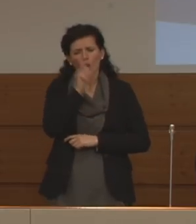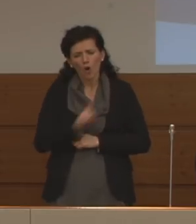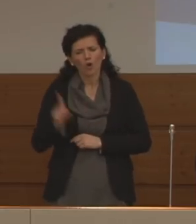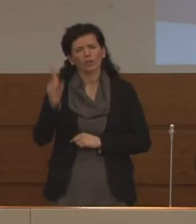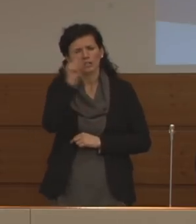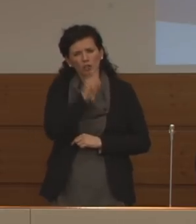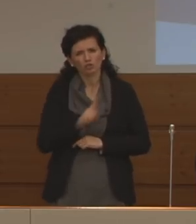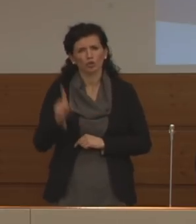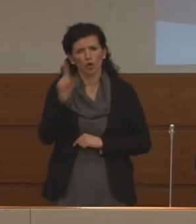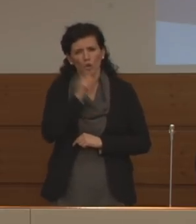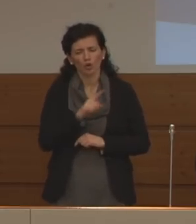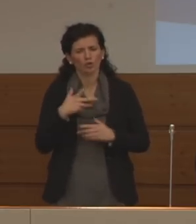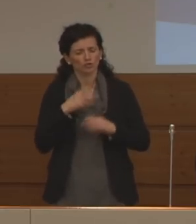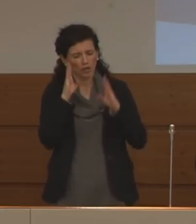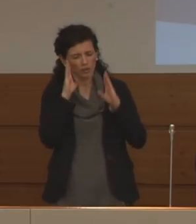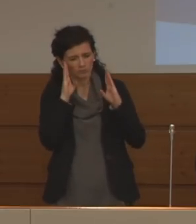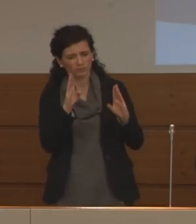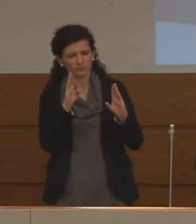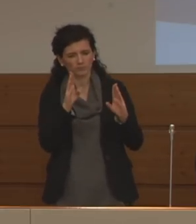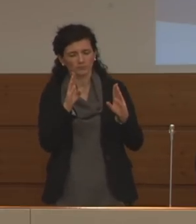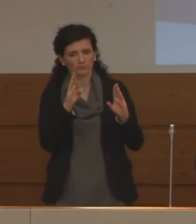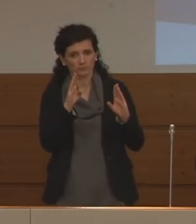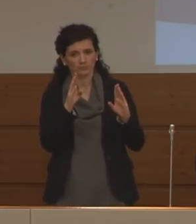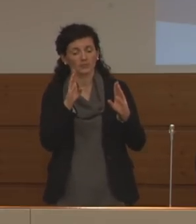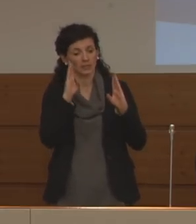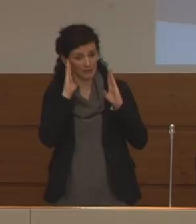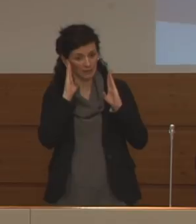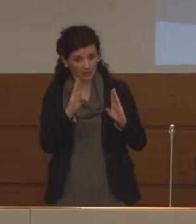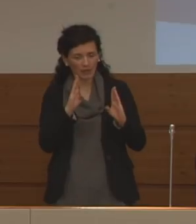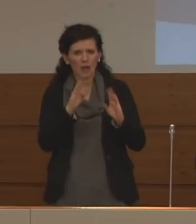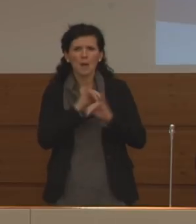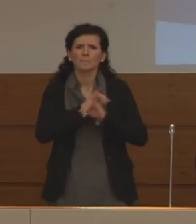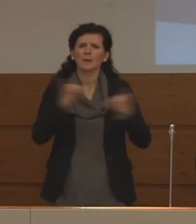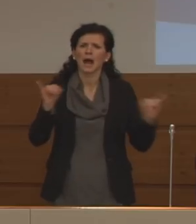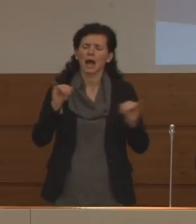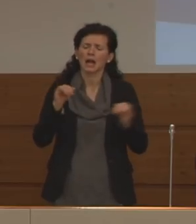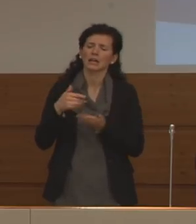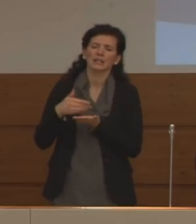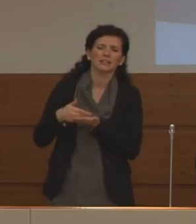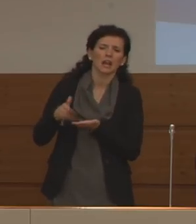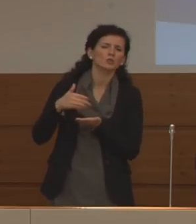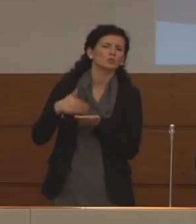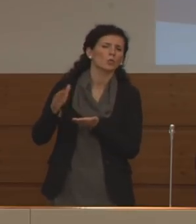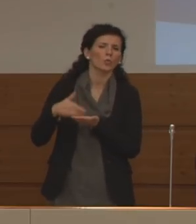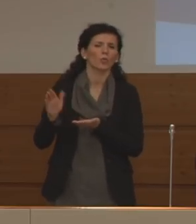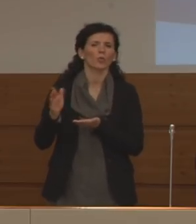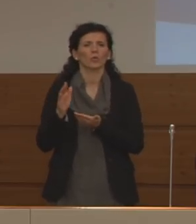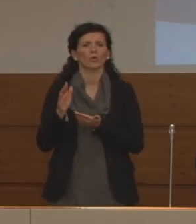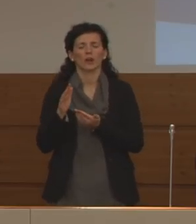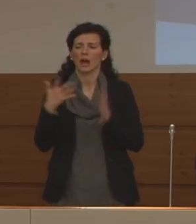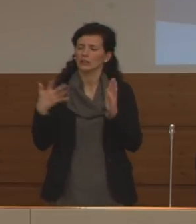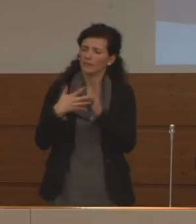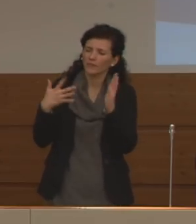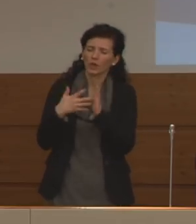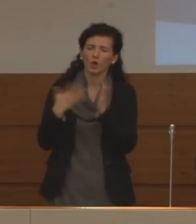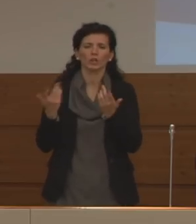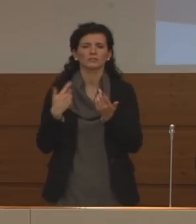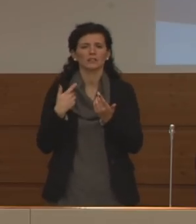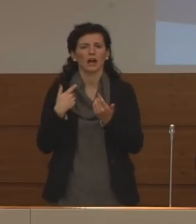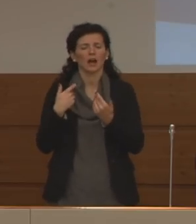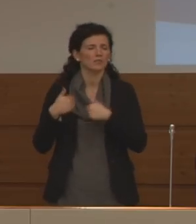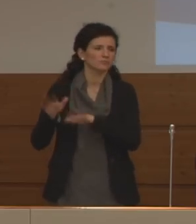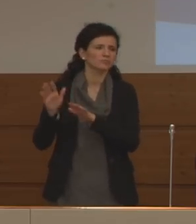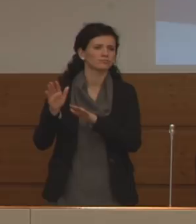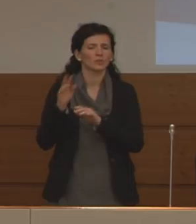pagando il massimo dell'attenzione non trascurando alcun segnale di difficoltà che